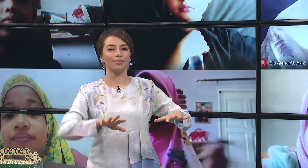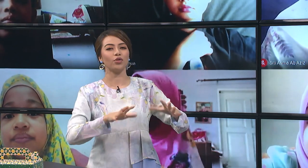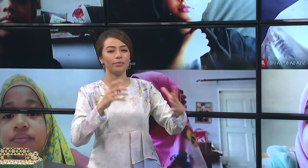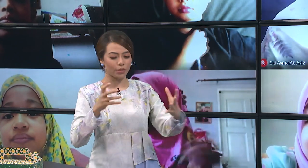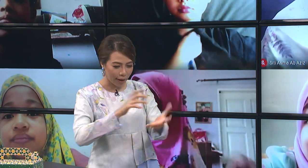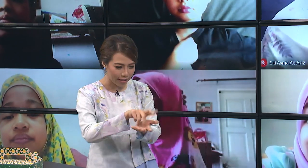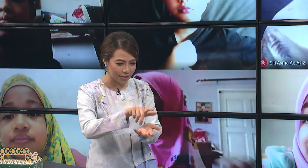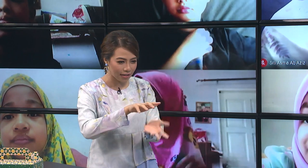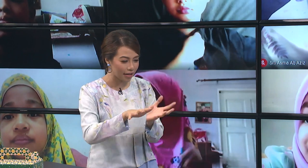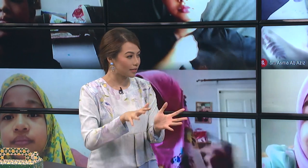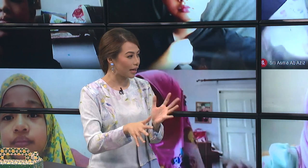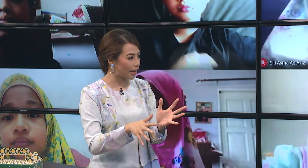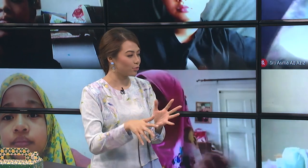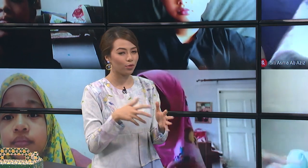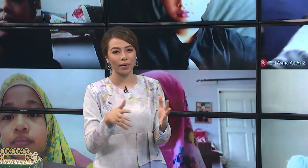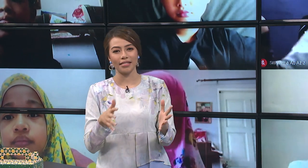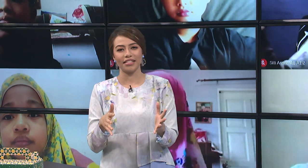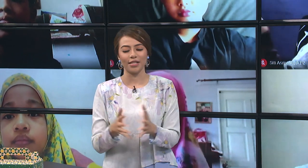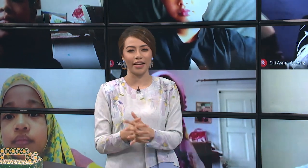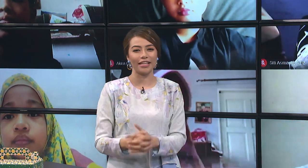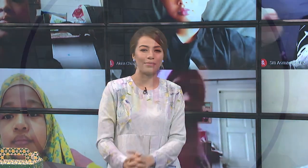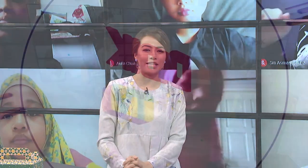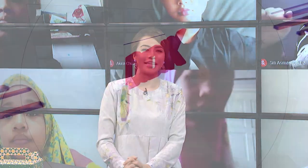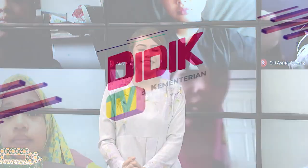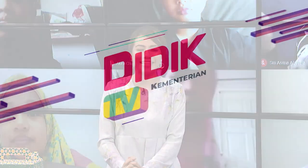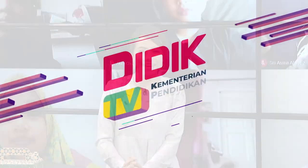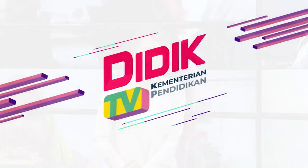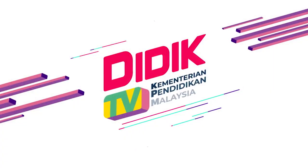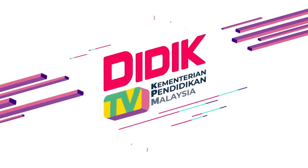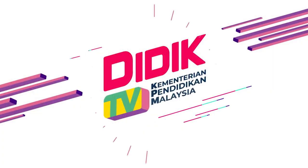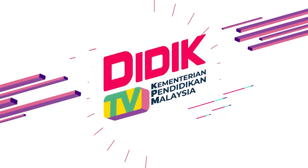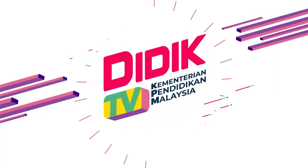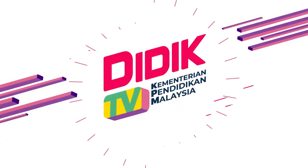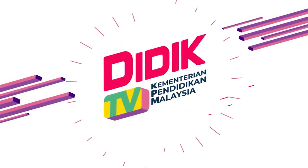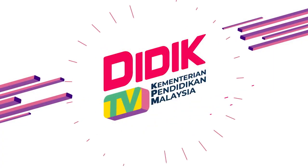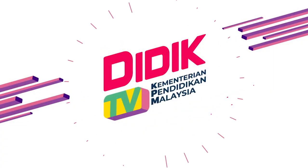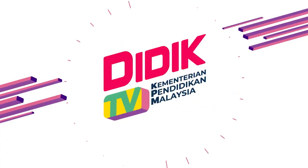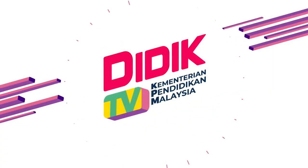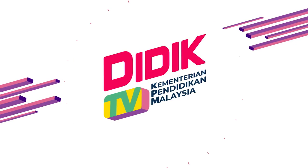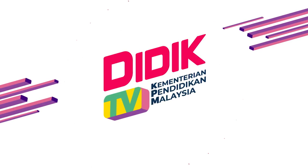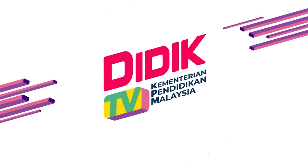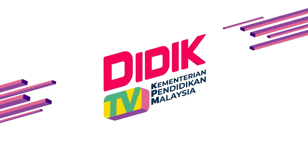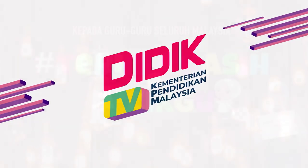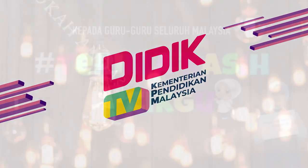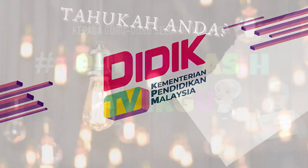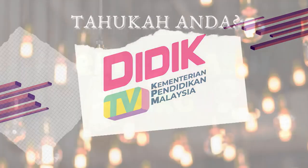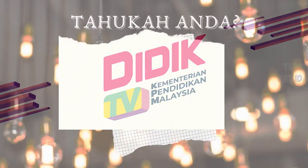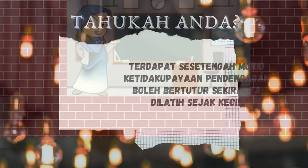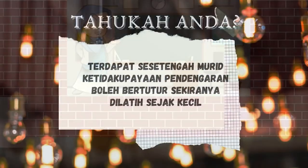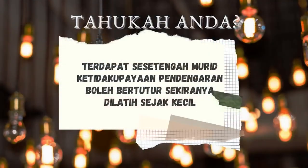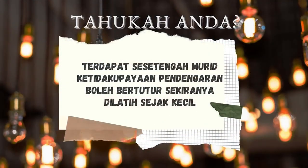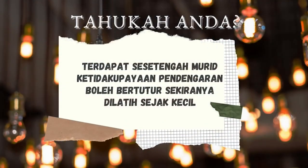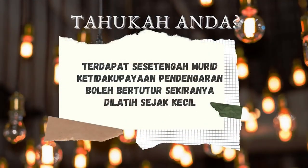ingatkan semula macam mana gerak tangan untuk bahasa isyarat yang kita belajar tadi. Didik TV KPM.